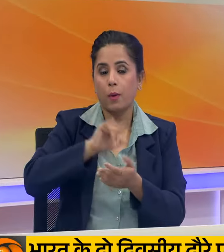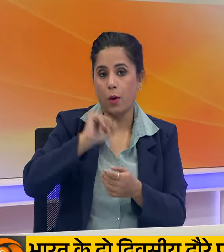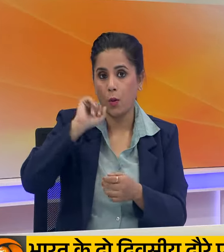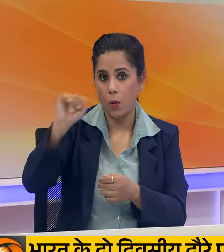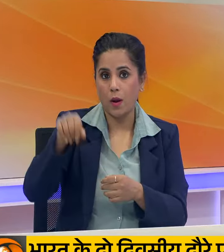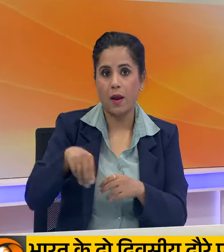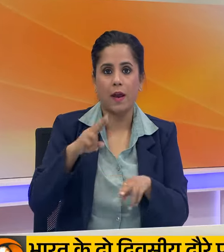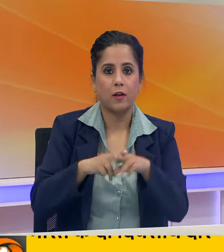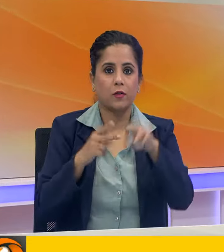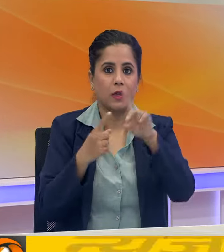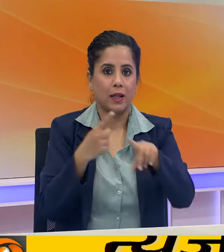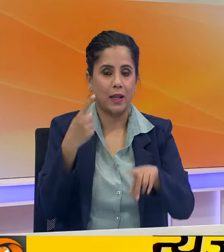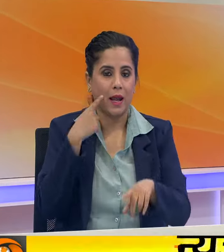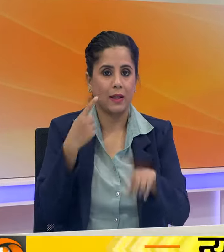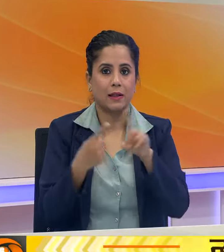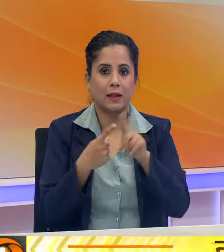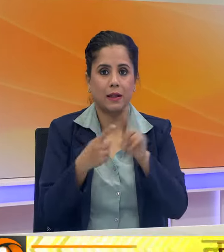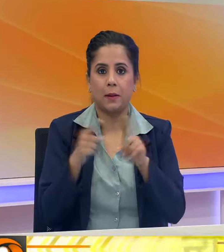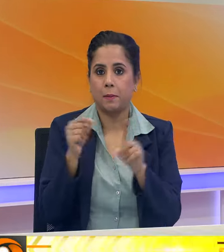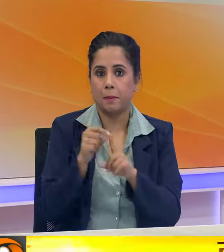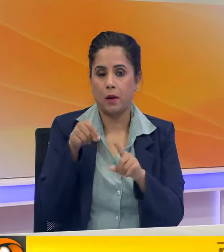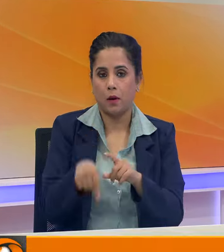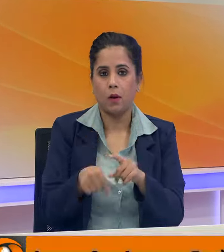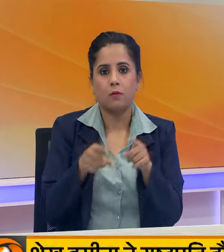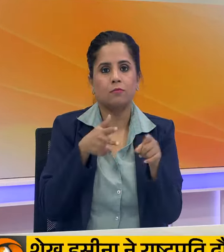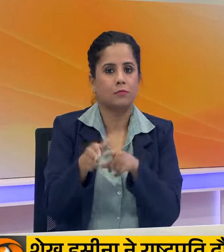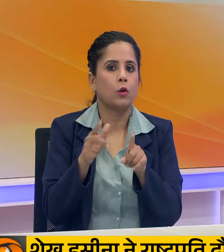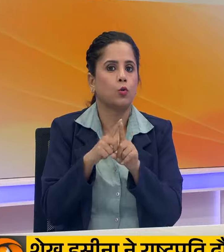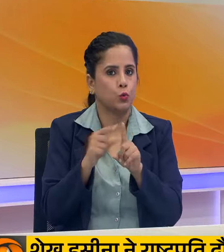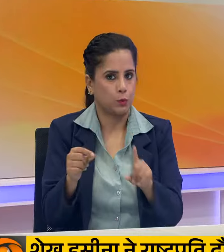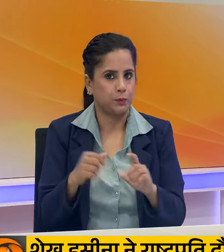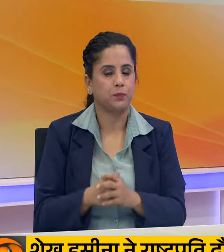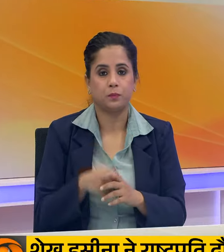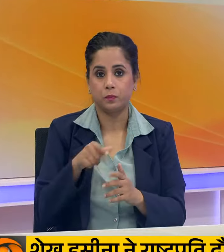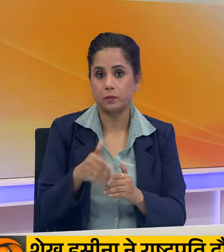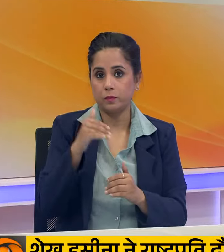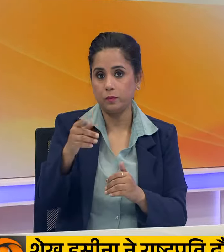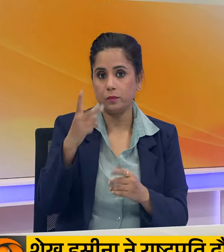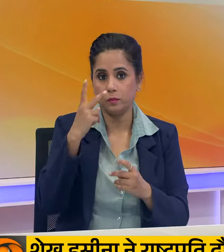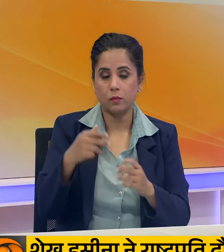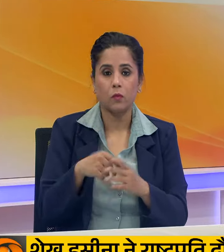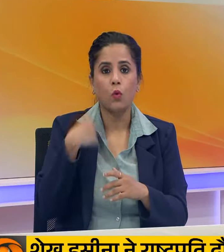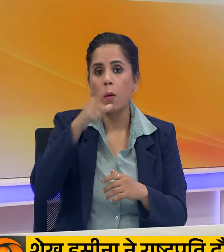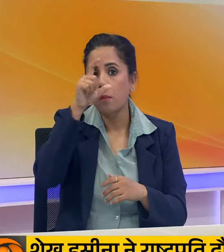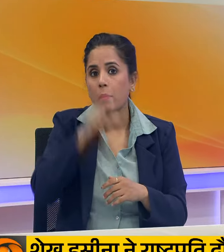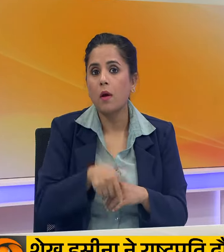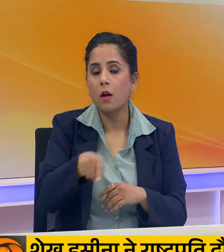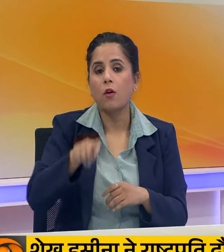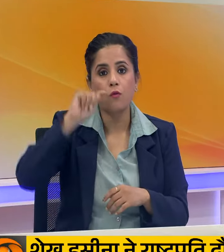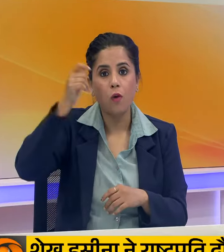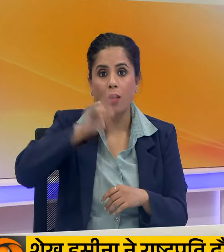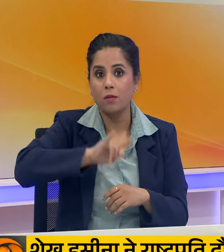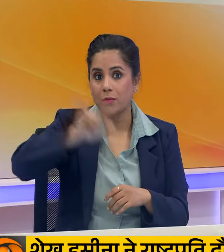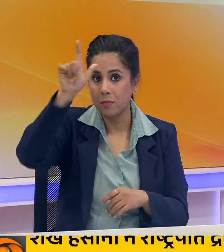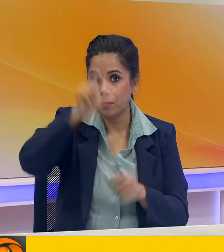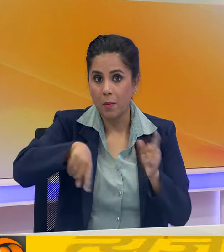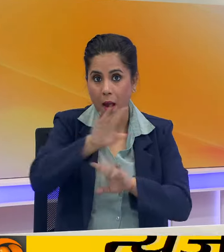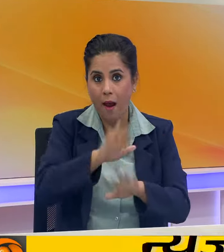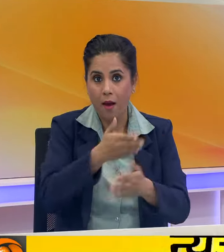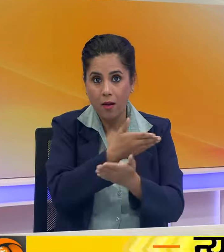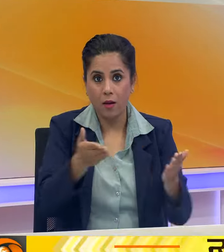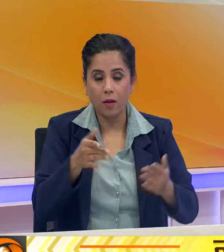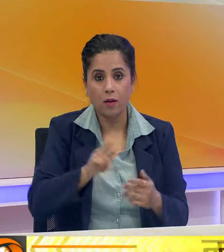पर एफटीआई टीटीपी का उद्घाटन किया इसके चलते अब विदेश यात्रा करने वाले यात्रियों